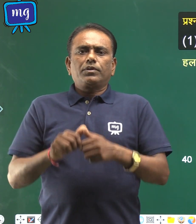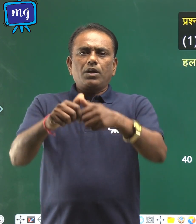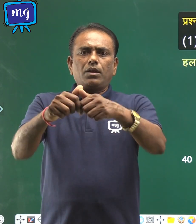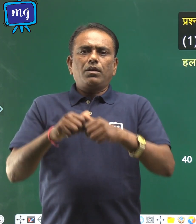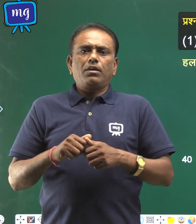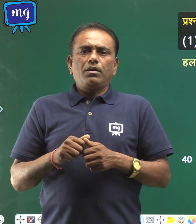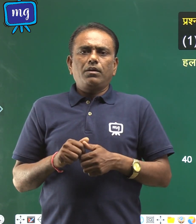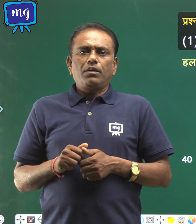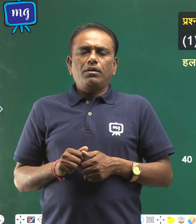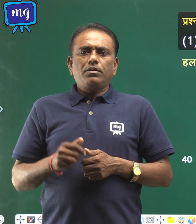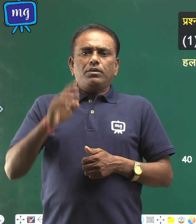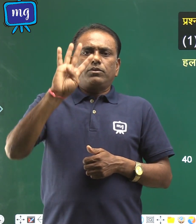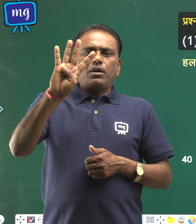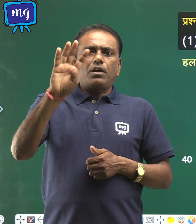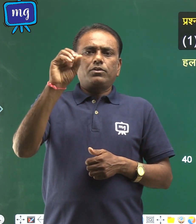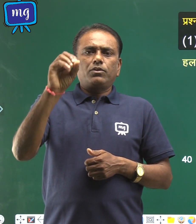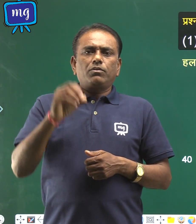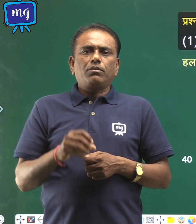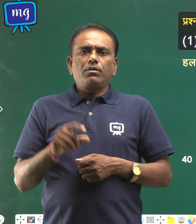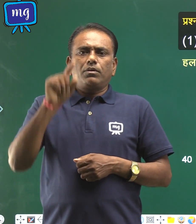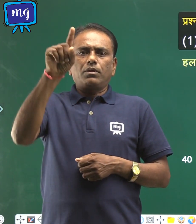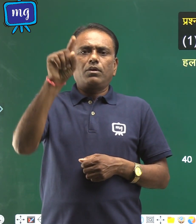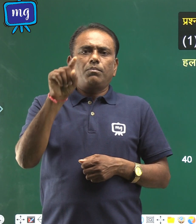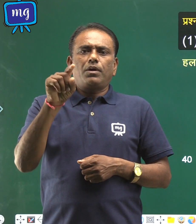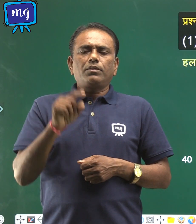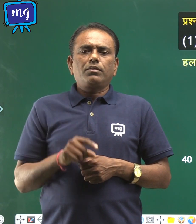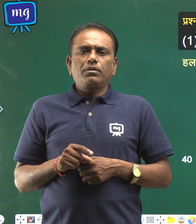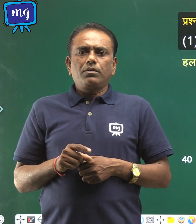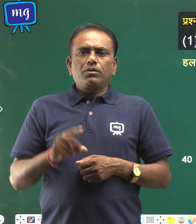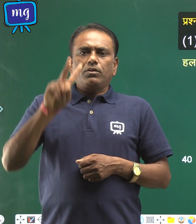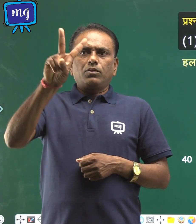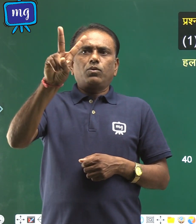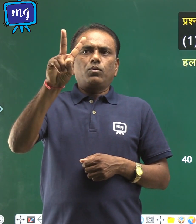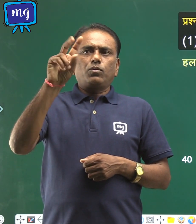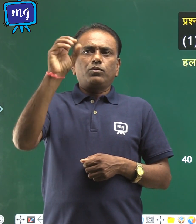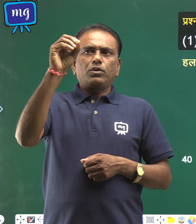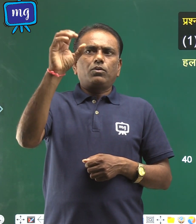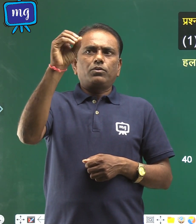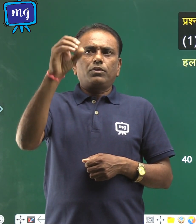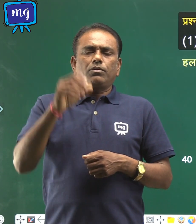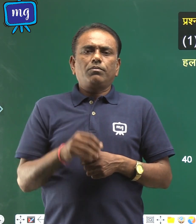हल 40 अनुपात 200